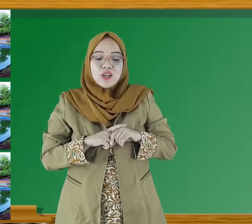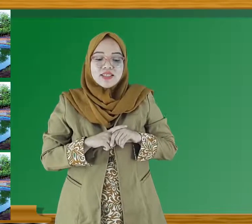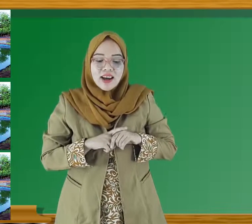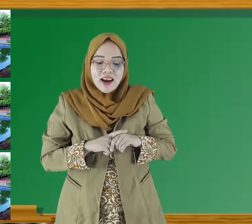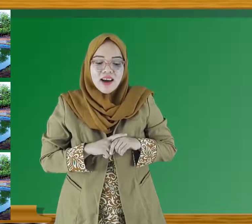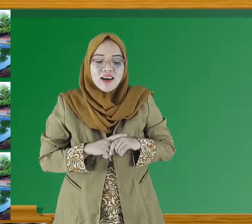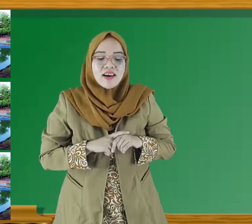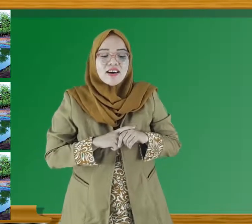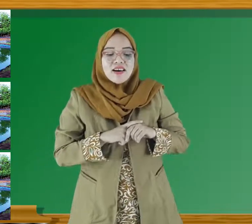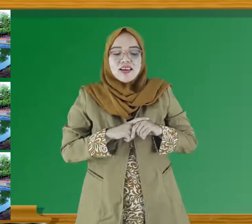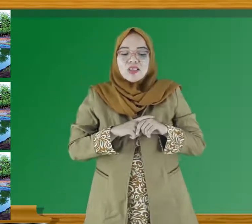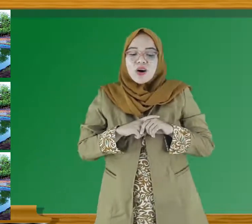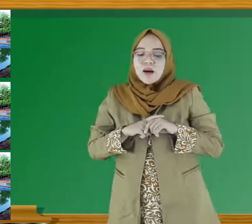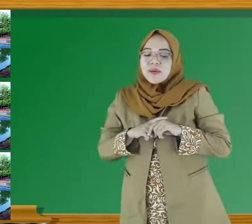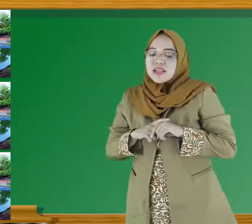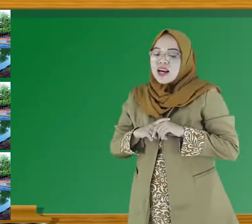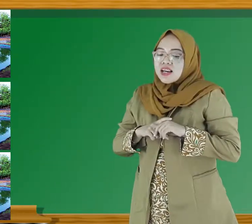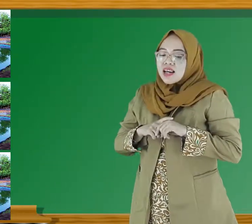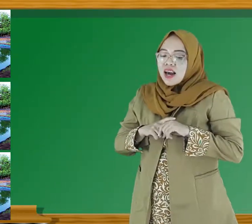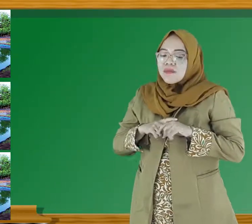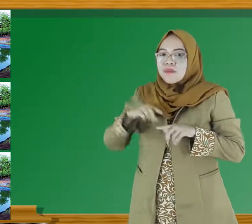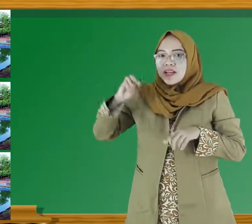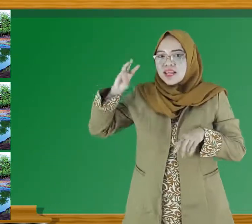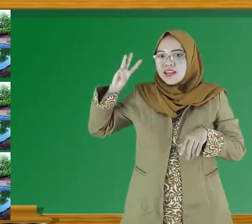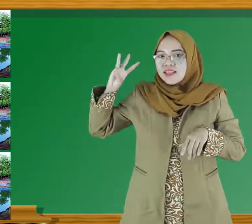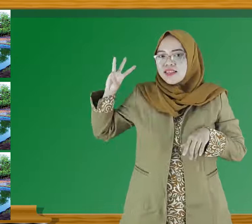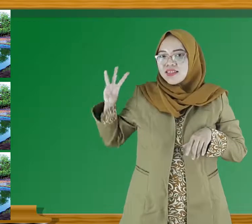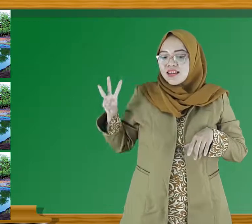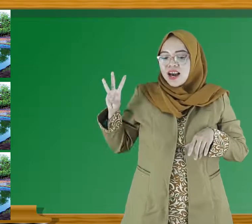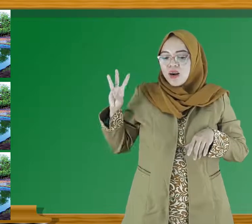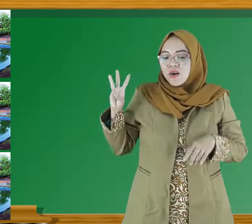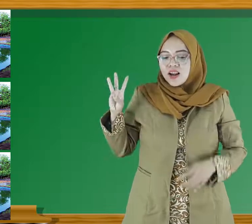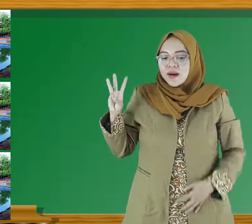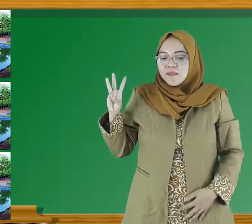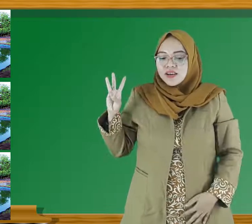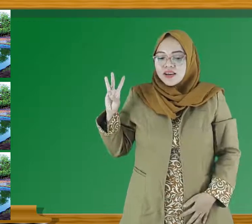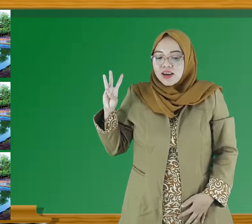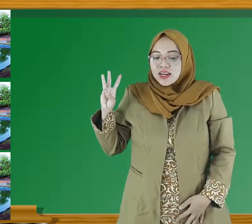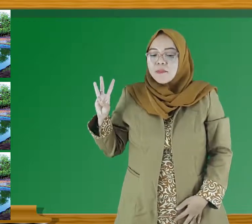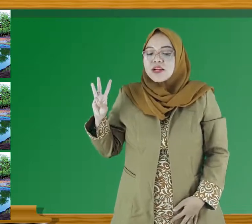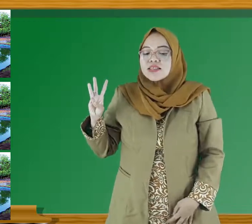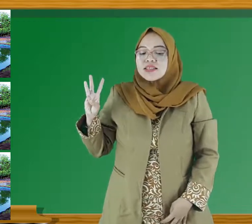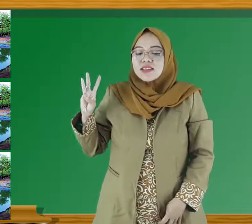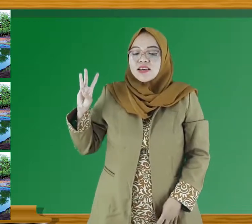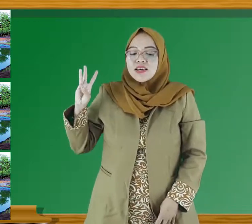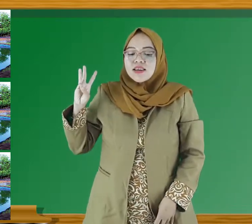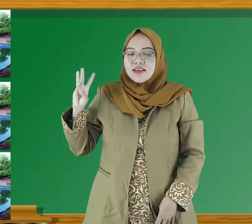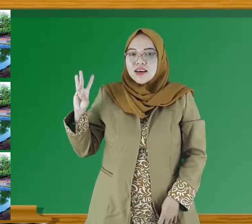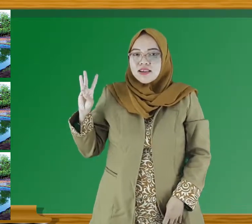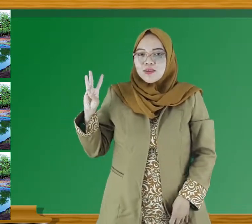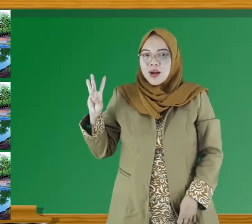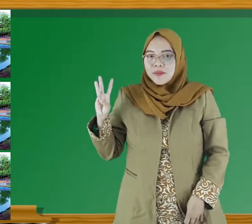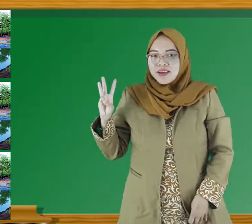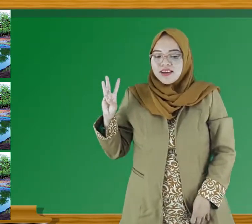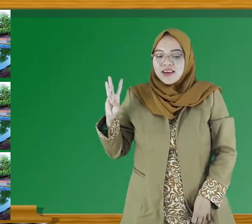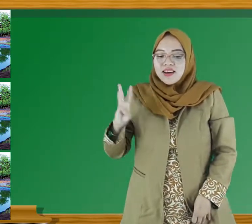Contohnya, seorang peternak ikan memiliki 3 kolam yang berisi ikan gurame.